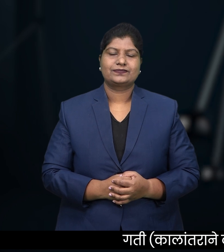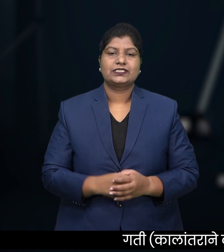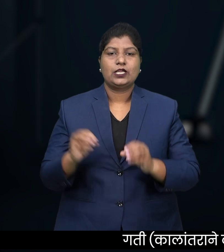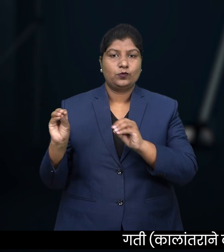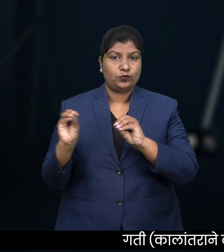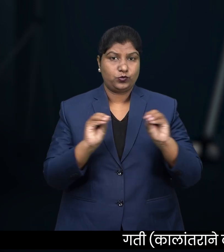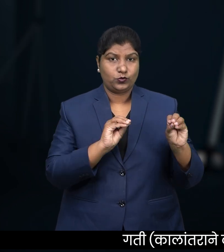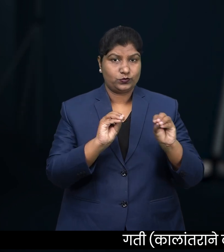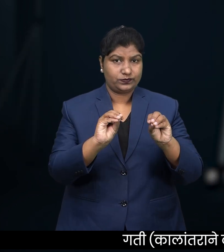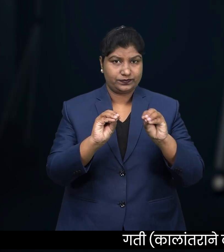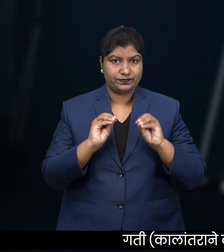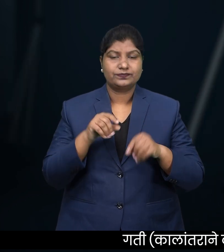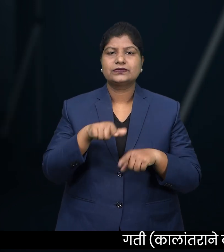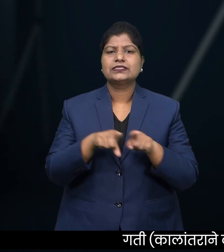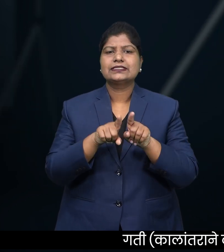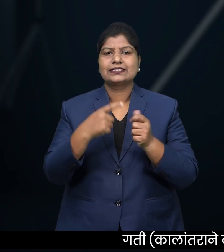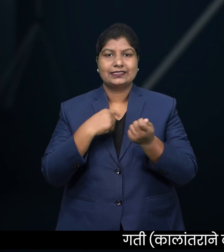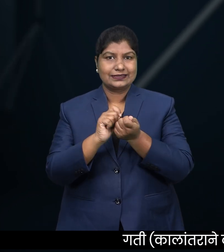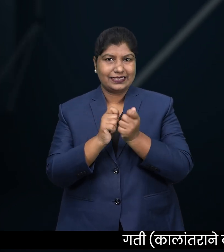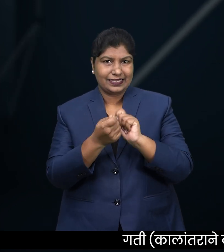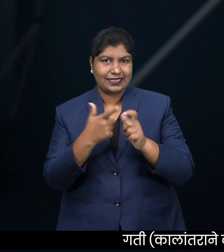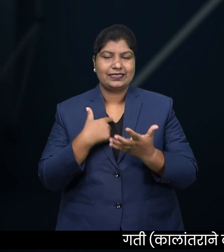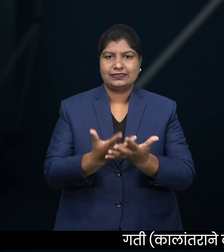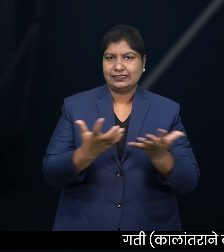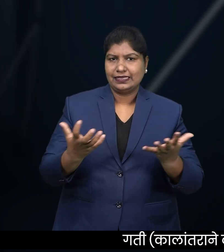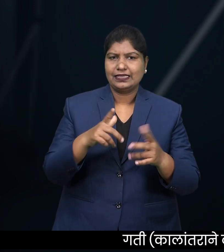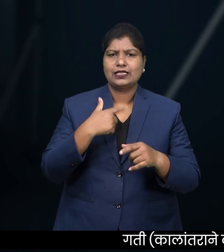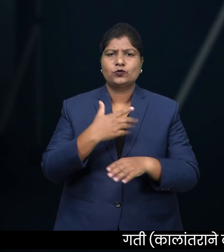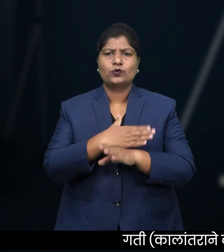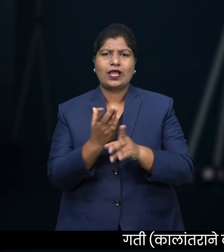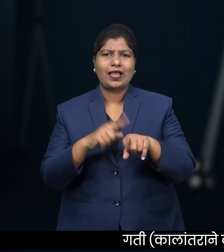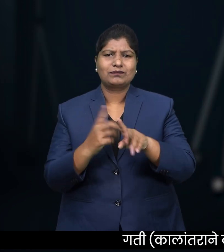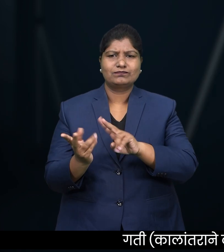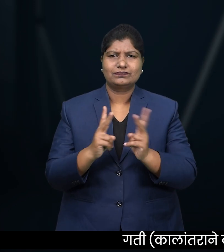गती, कालांतराने वस्तूच्या स्थितीत बदल होणे।